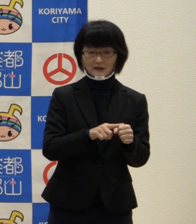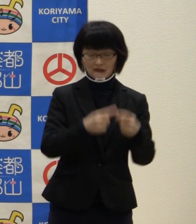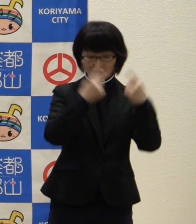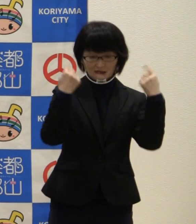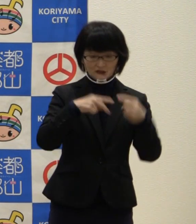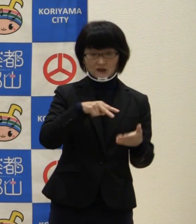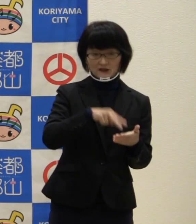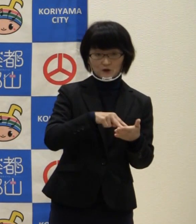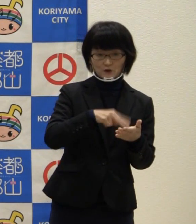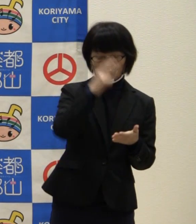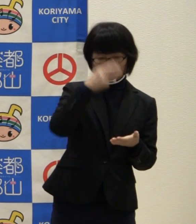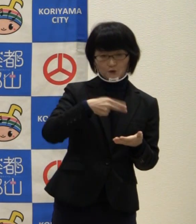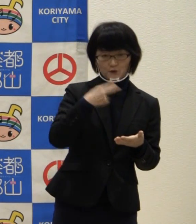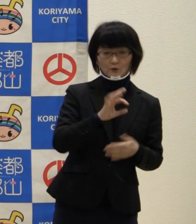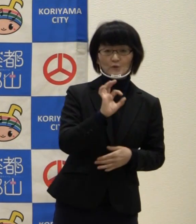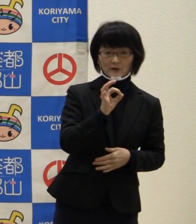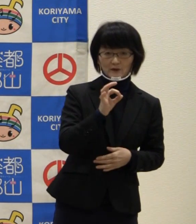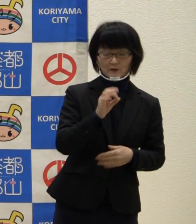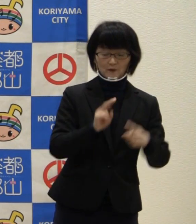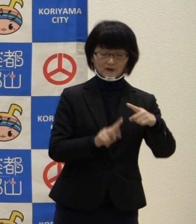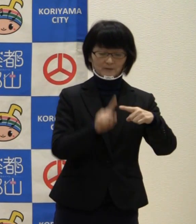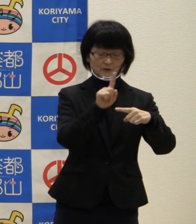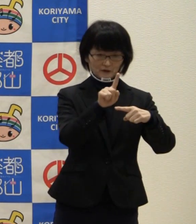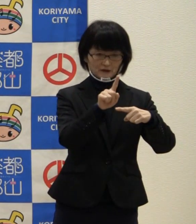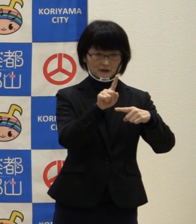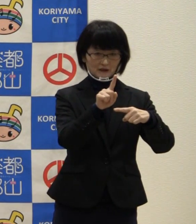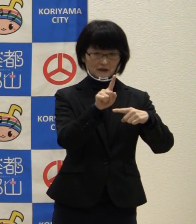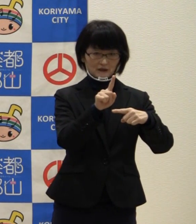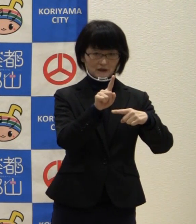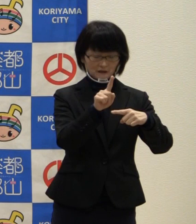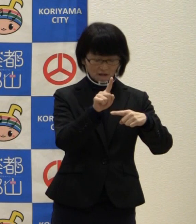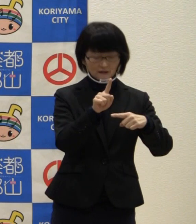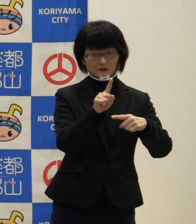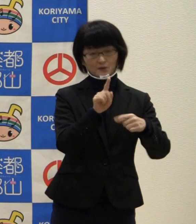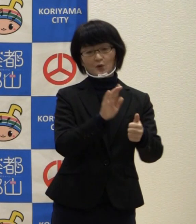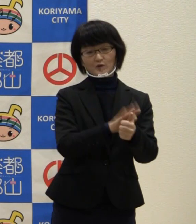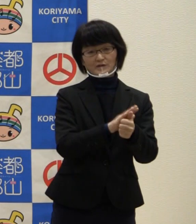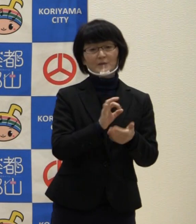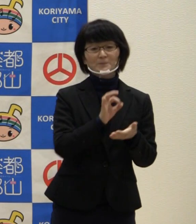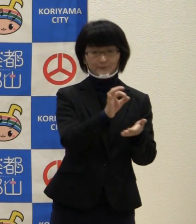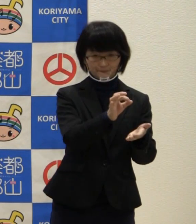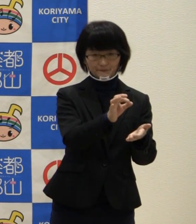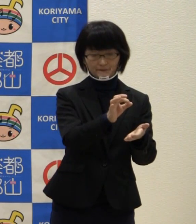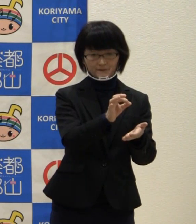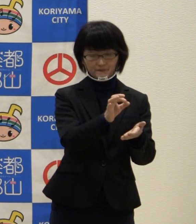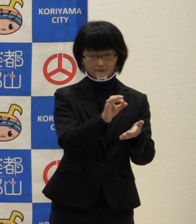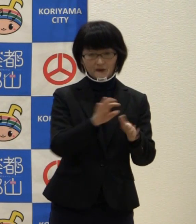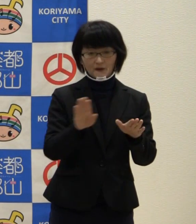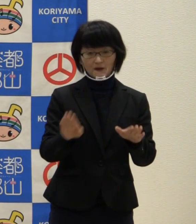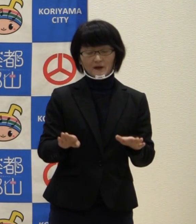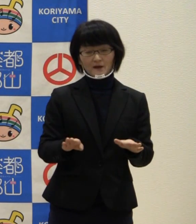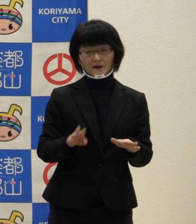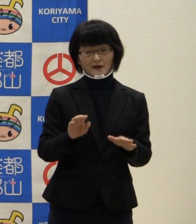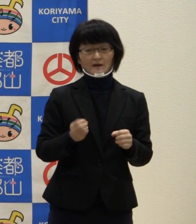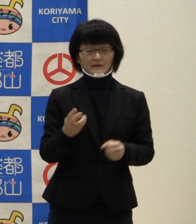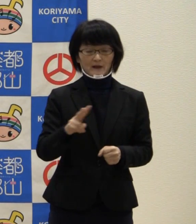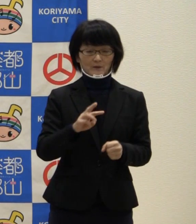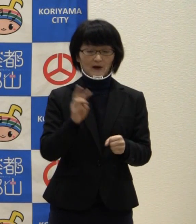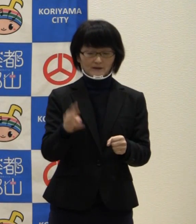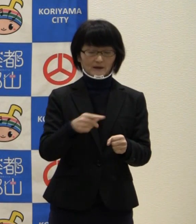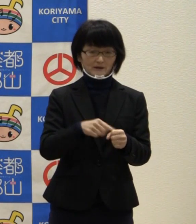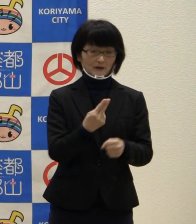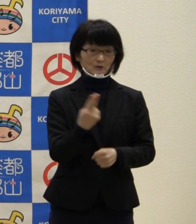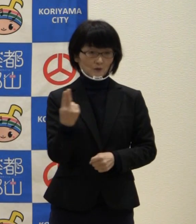費2分の1の相当額を支援してまいりましたが、令和3年度第1学期も継